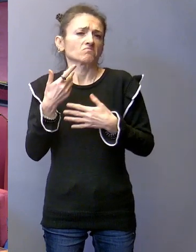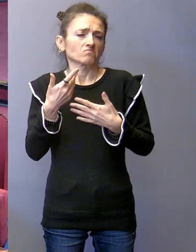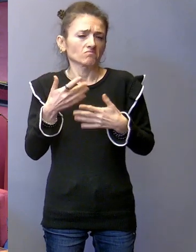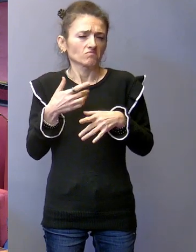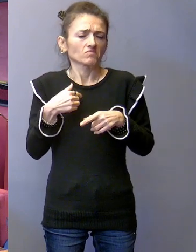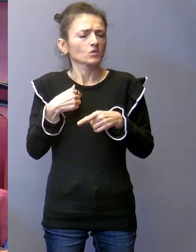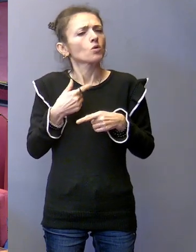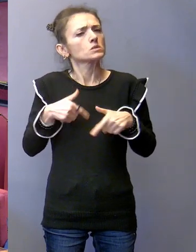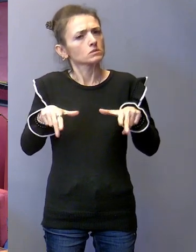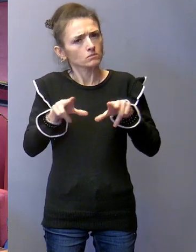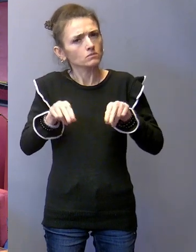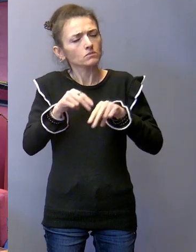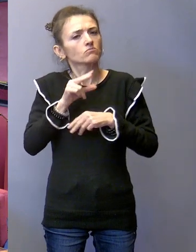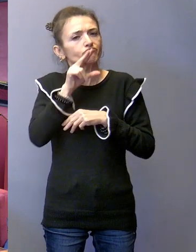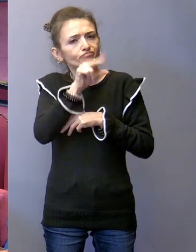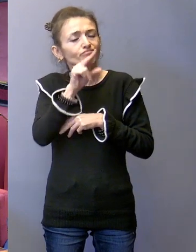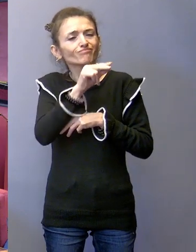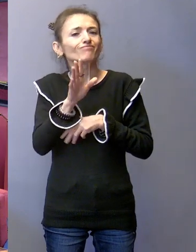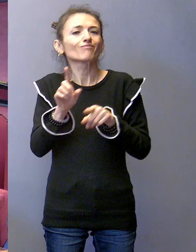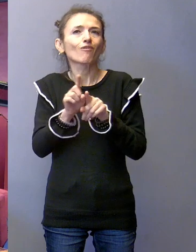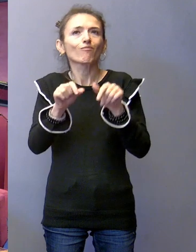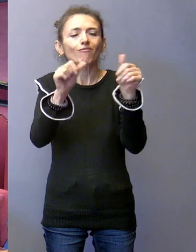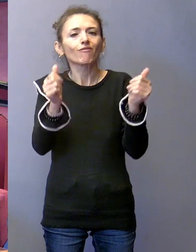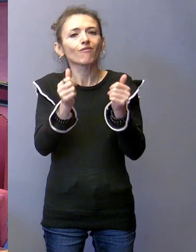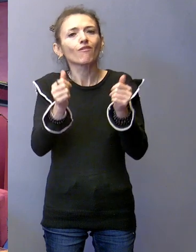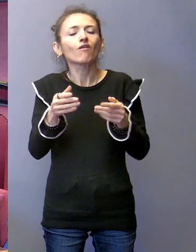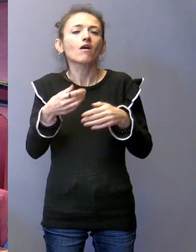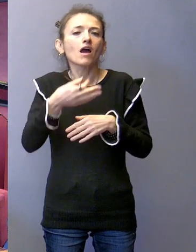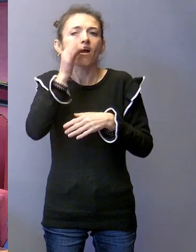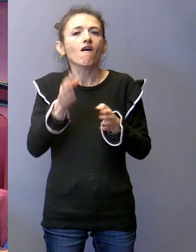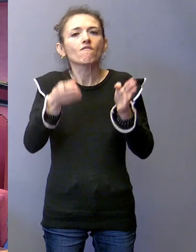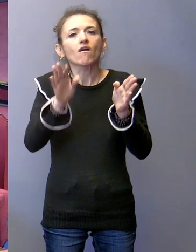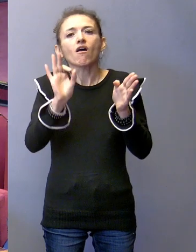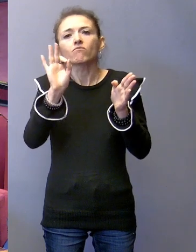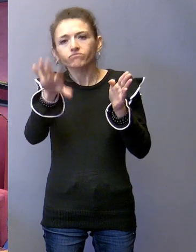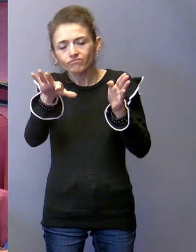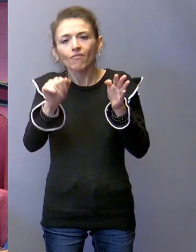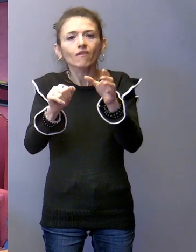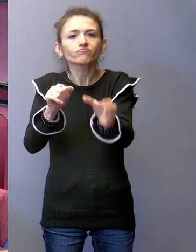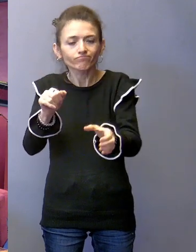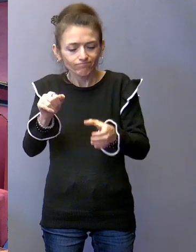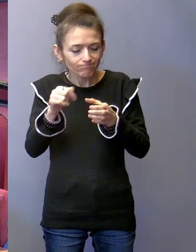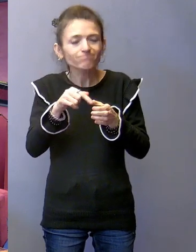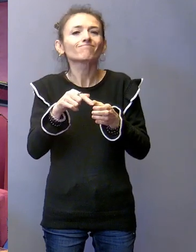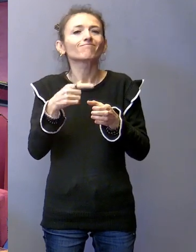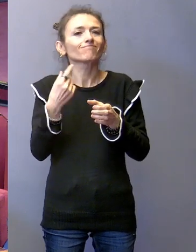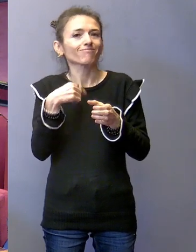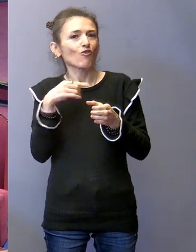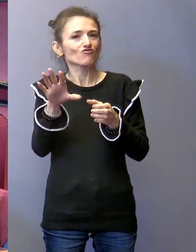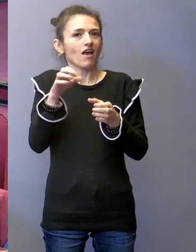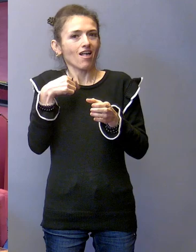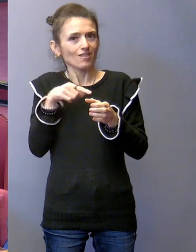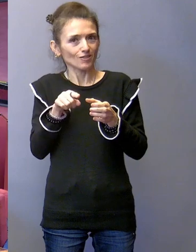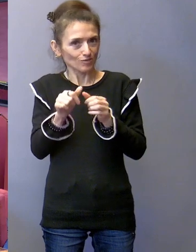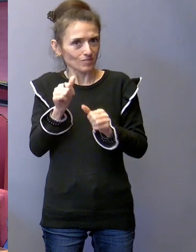dicevo spesso la macchinetta del caffè cioè inserite un gettonino e riesce fuori quello che volete fare uscire il piano